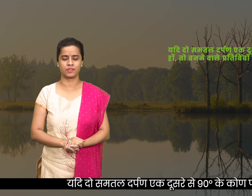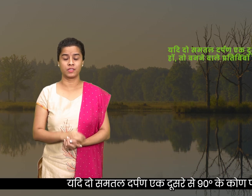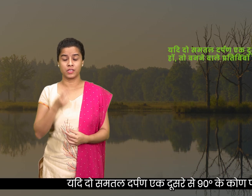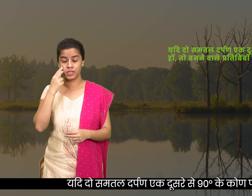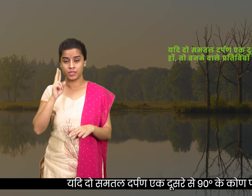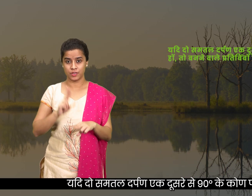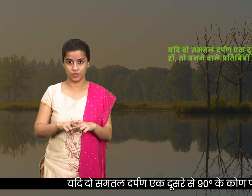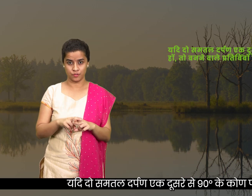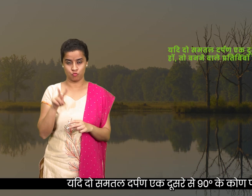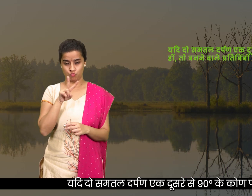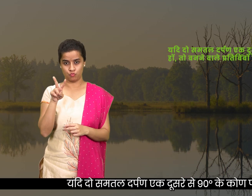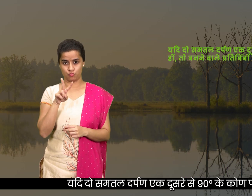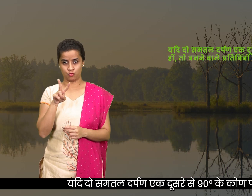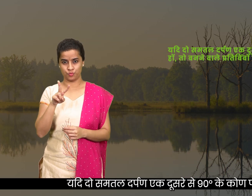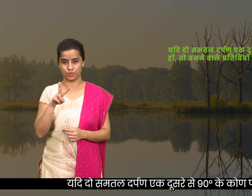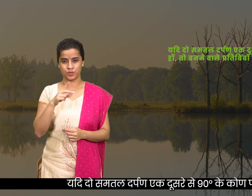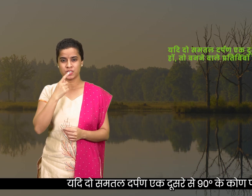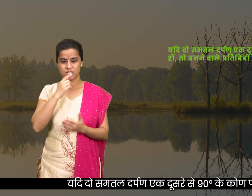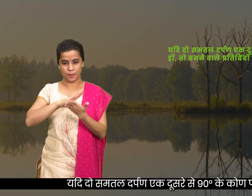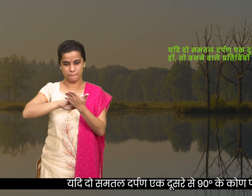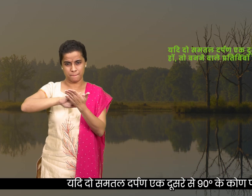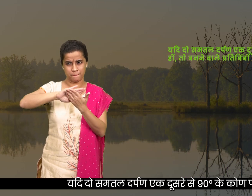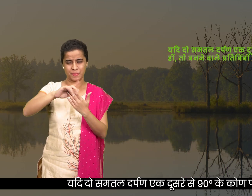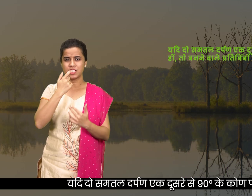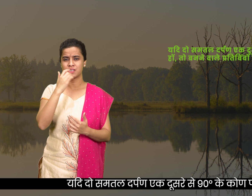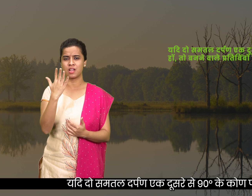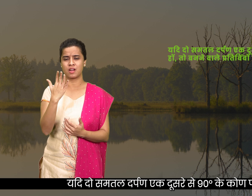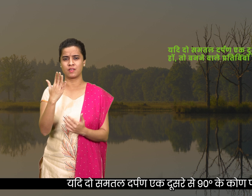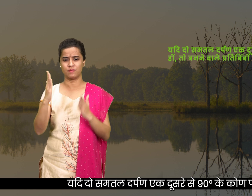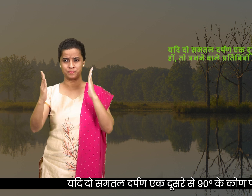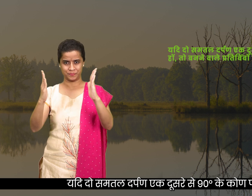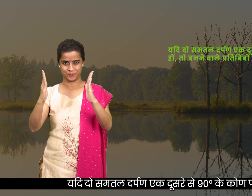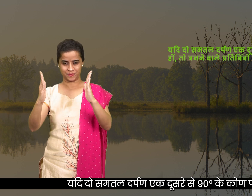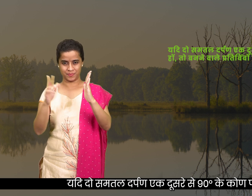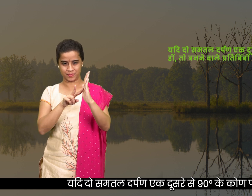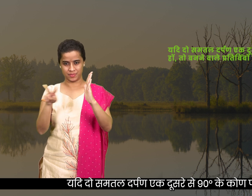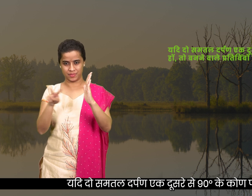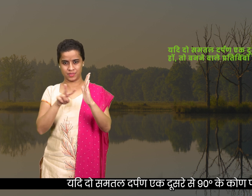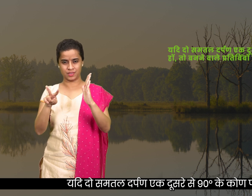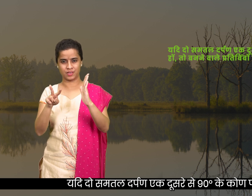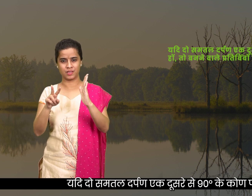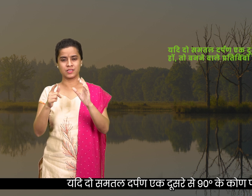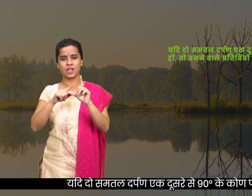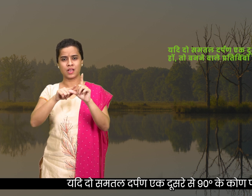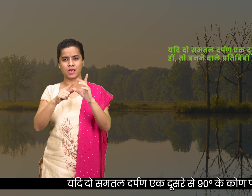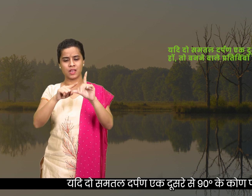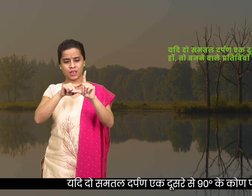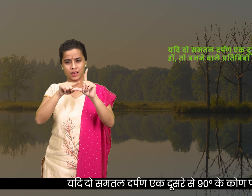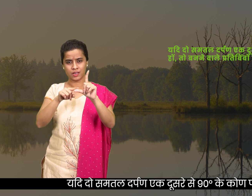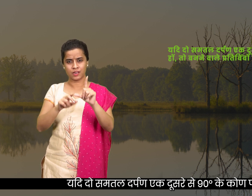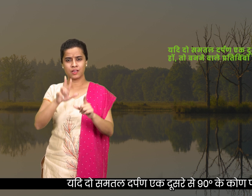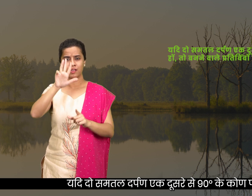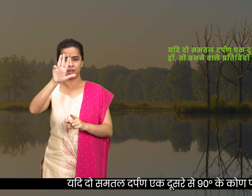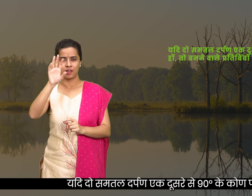यदि दो समतल दर्पण का एक दूसरे से 90 डिग्री के कोण पर झुके हुए